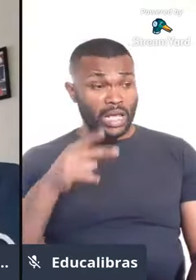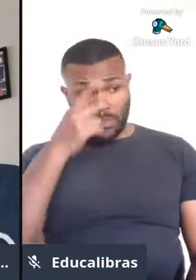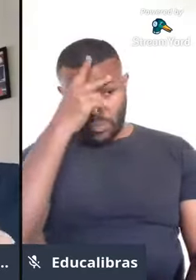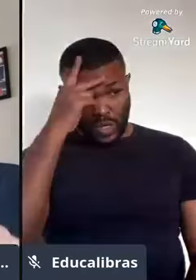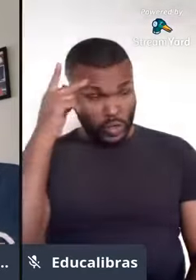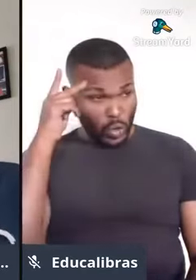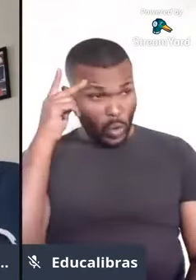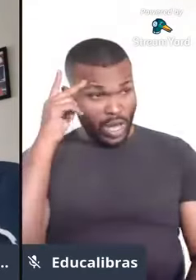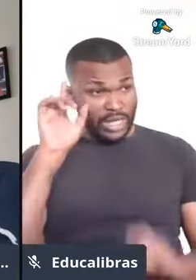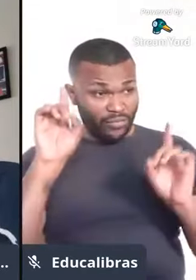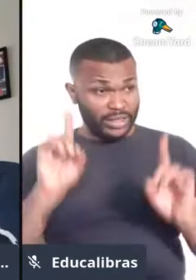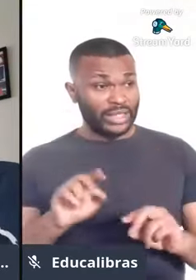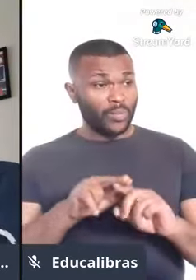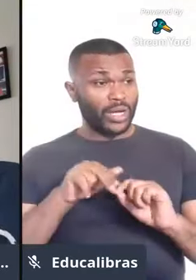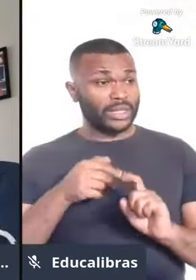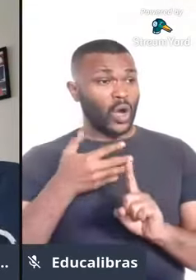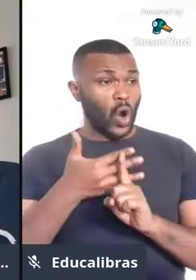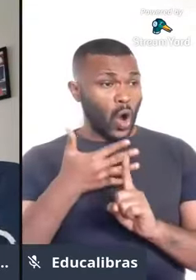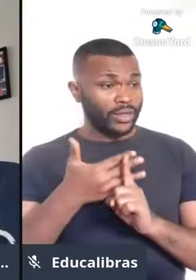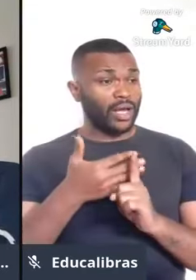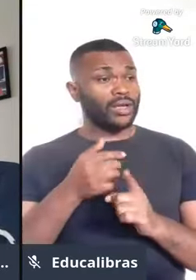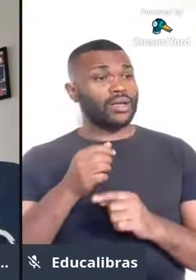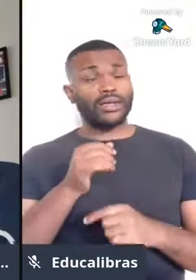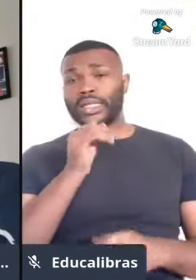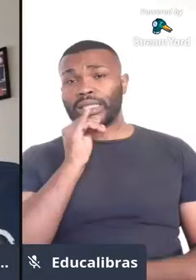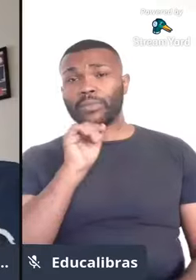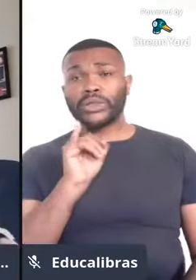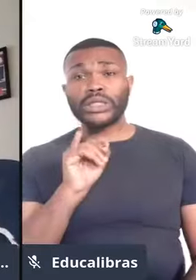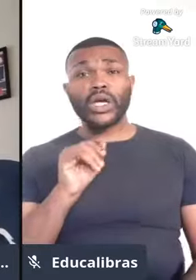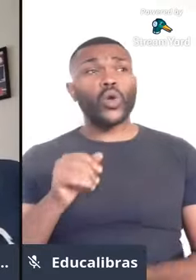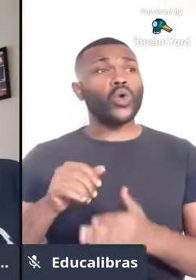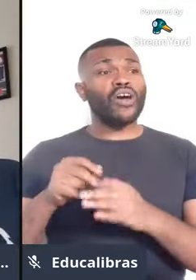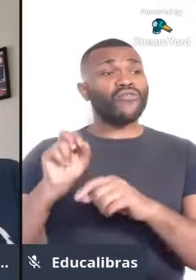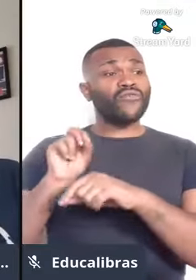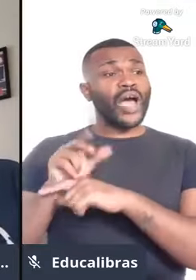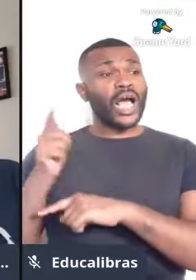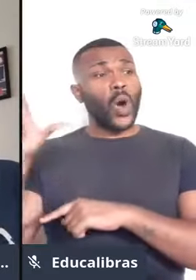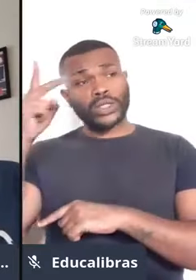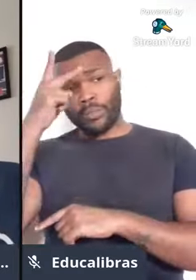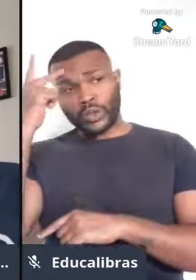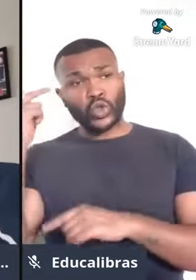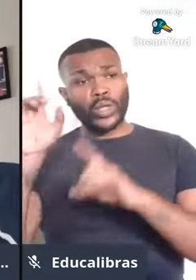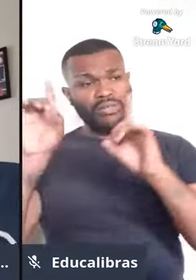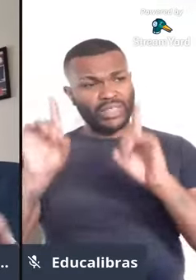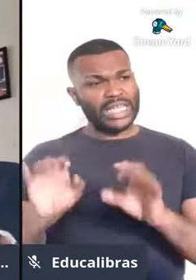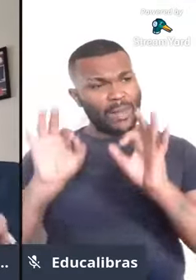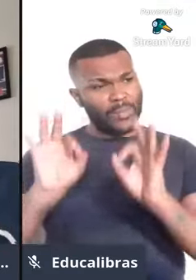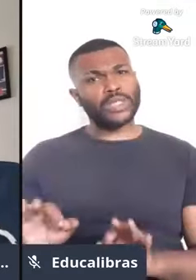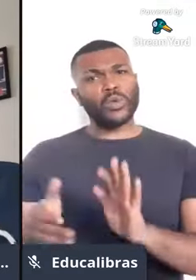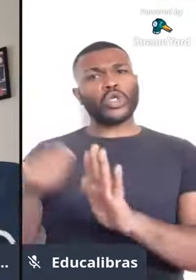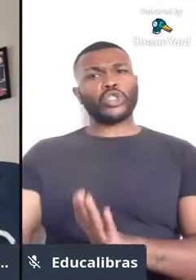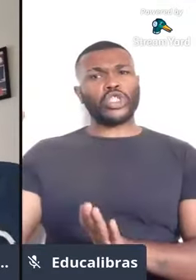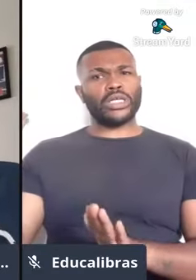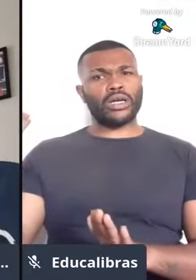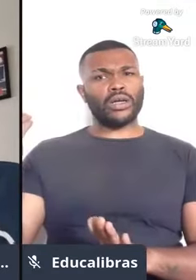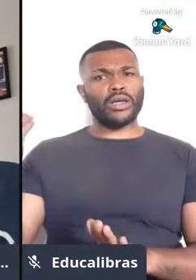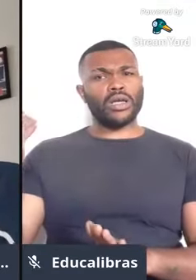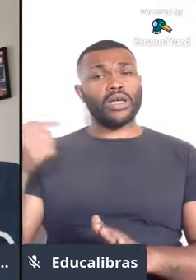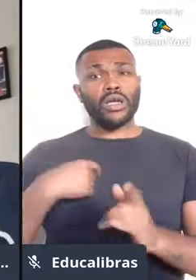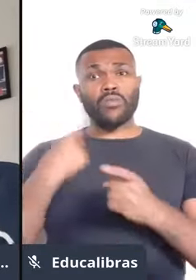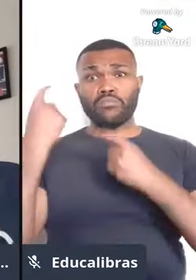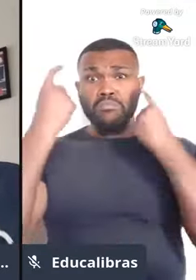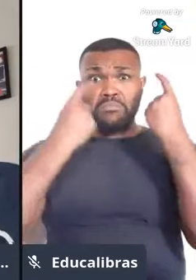com deficiência, se eu não estava tirando a vaga de uma pessoa realmente com deficiência. Eu tive essa preocupação naquela